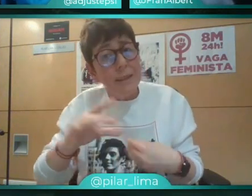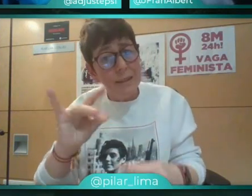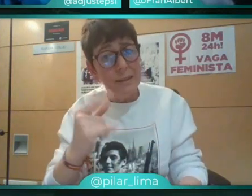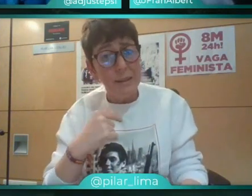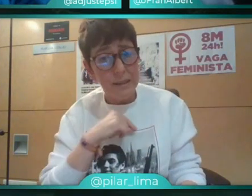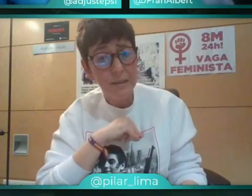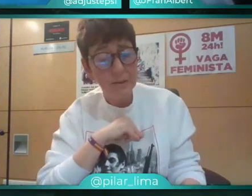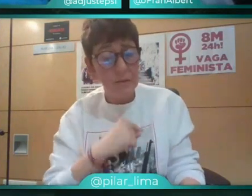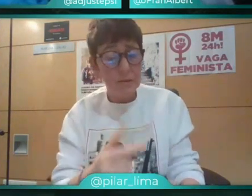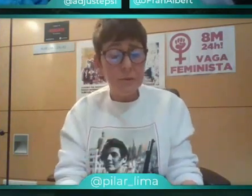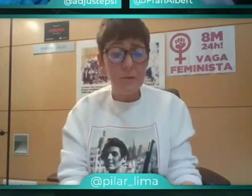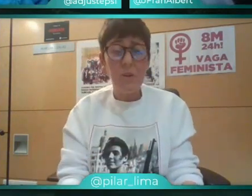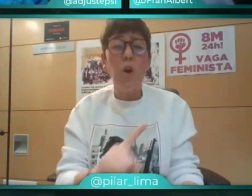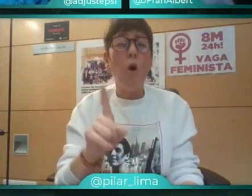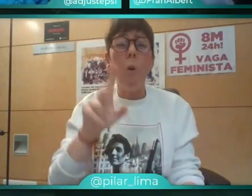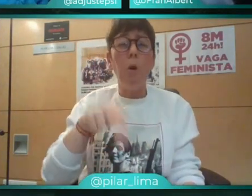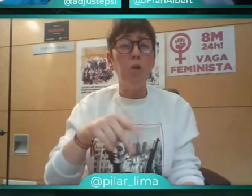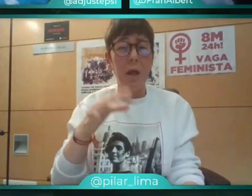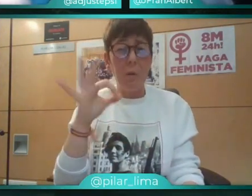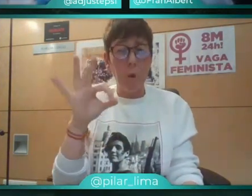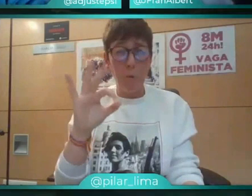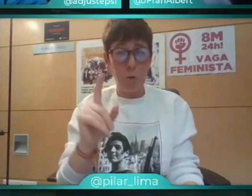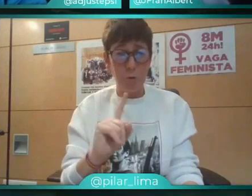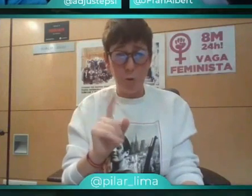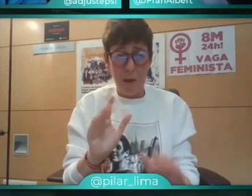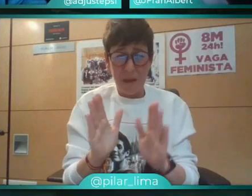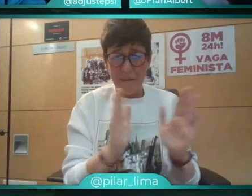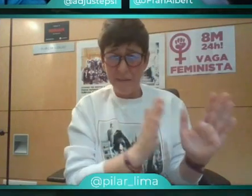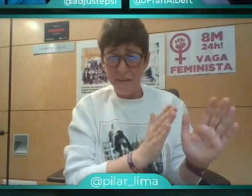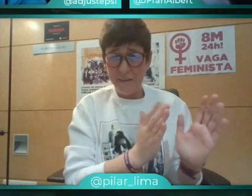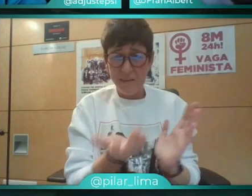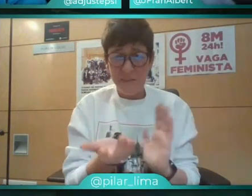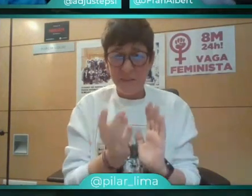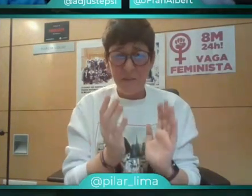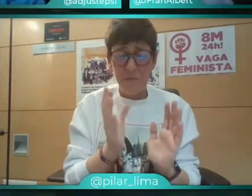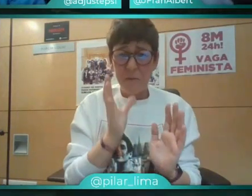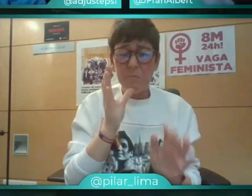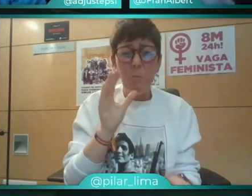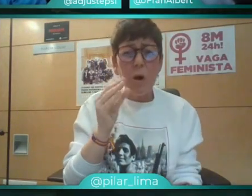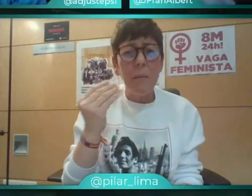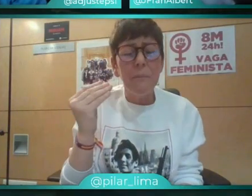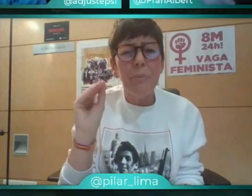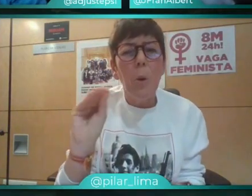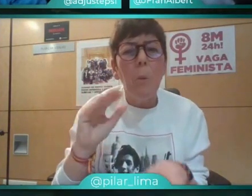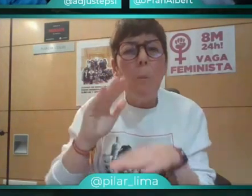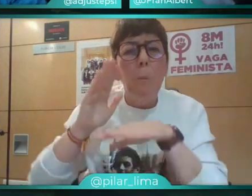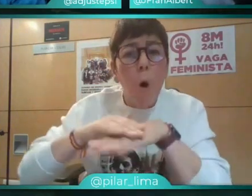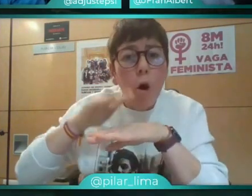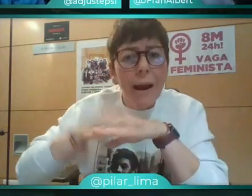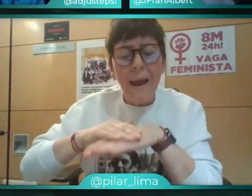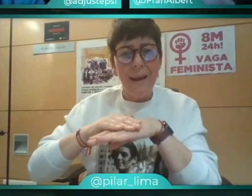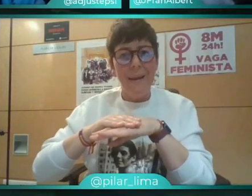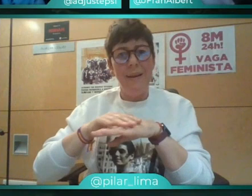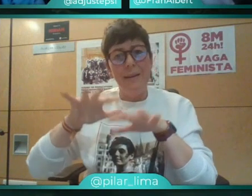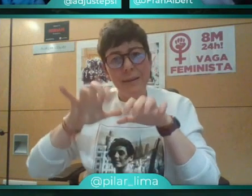un poco decir que está pasando y desgasta si es cierto y decepciona pero no no por ser de podemos eso está un poco al márgenes